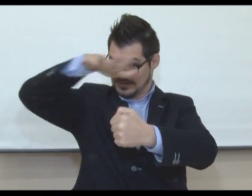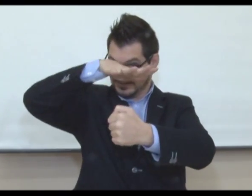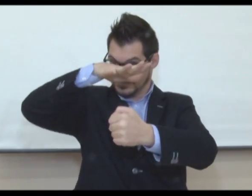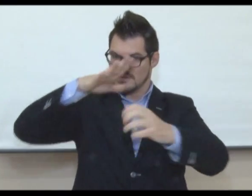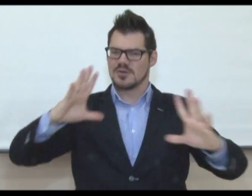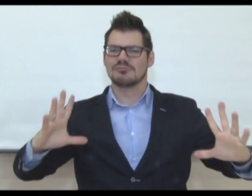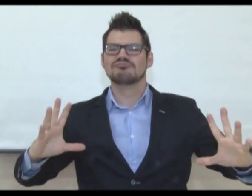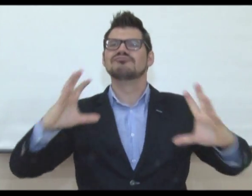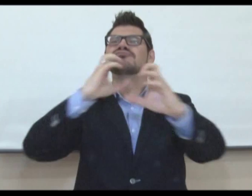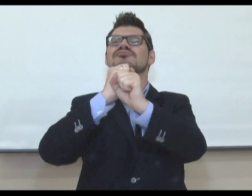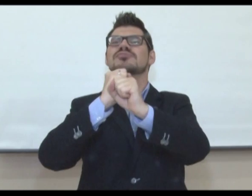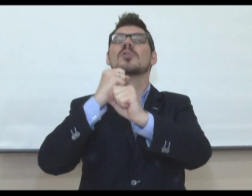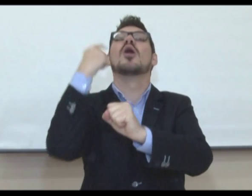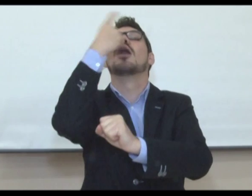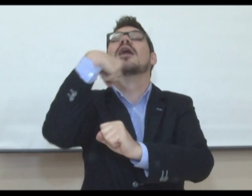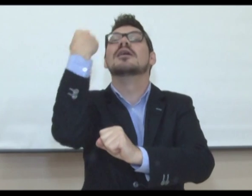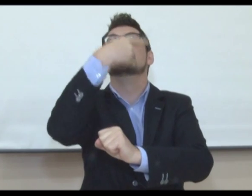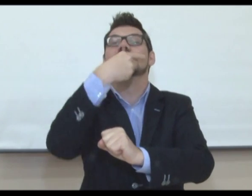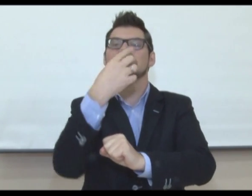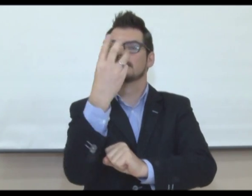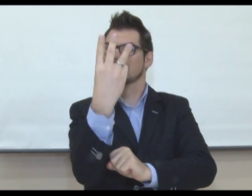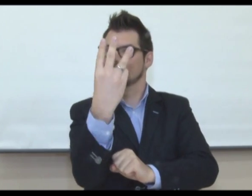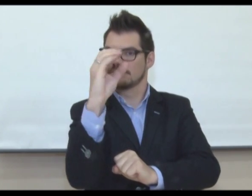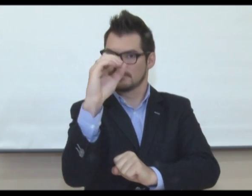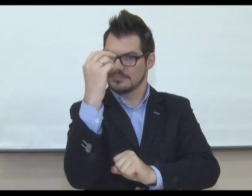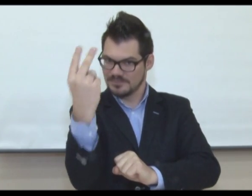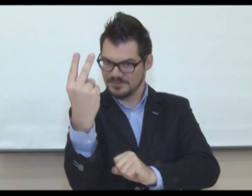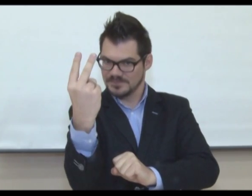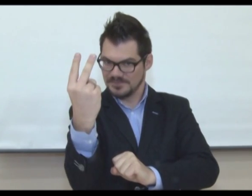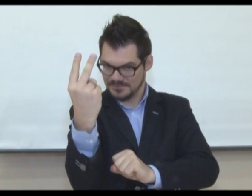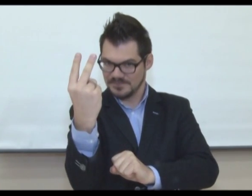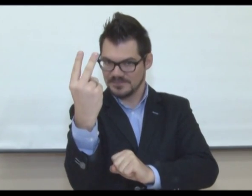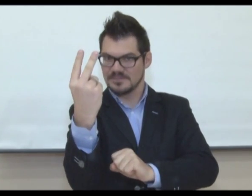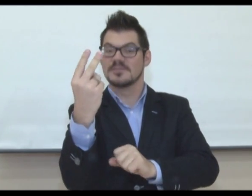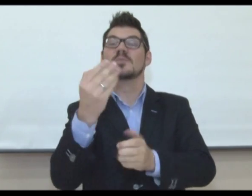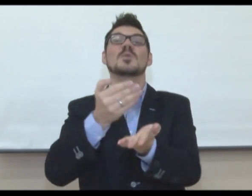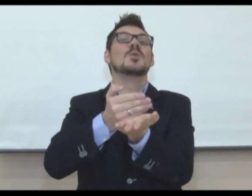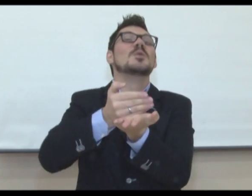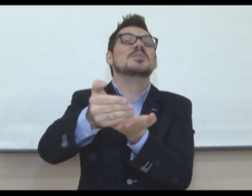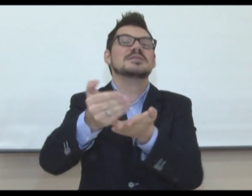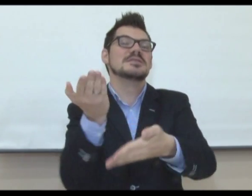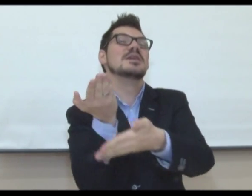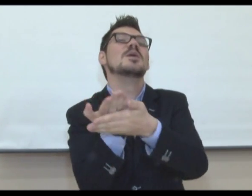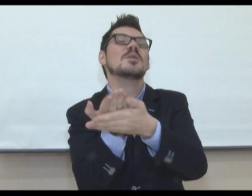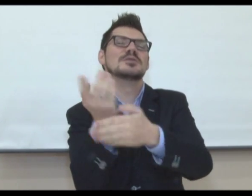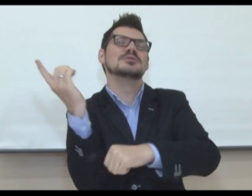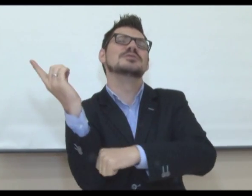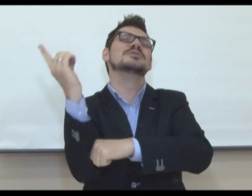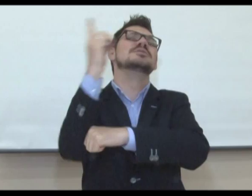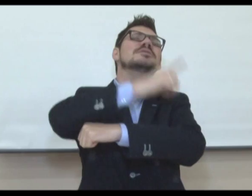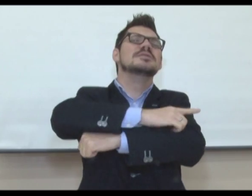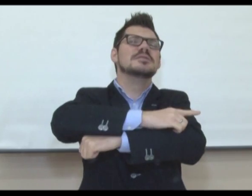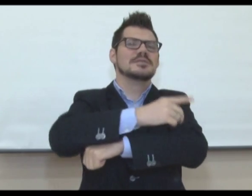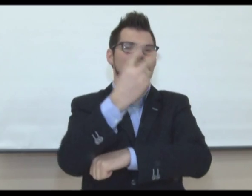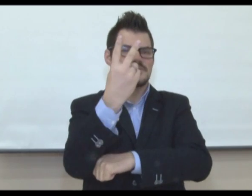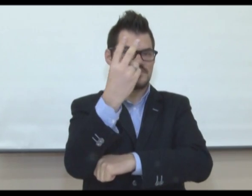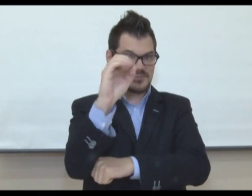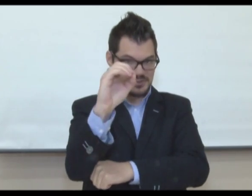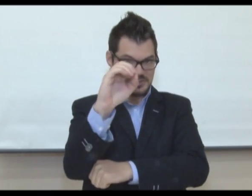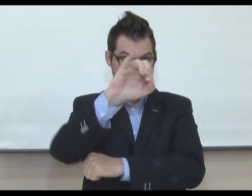intermediário e avançado, num total de 302 horas, que começará neste dia 20